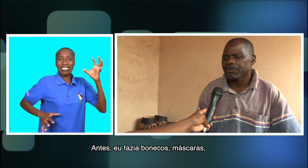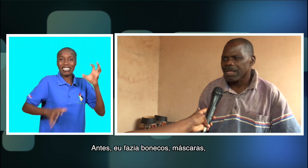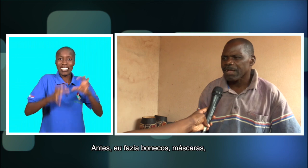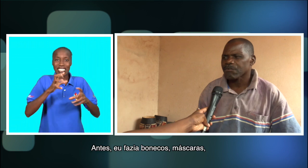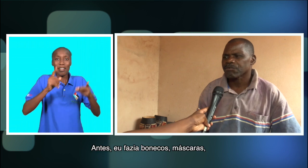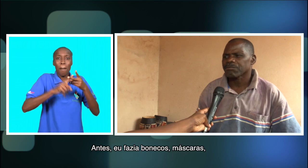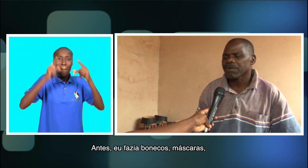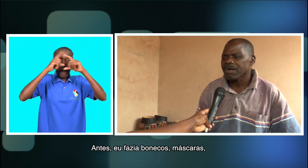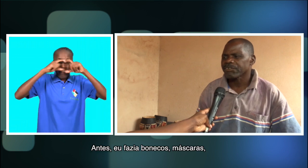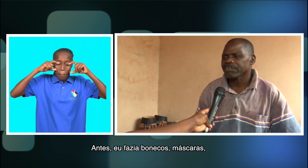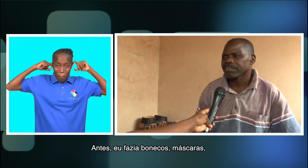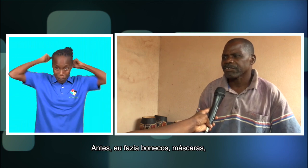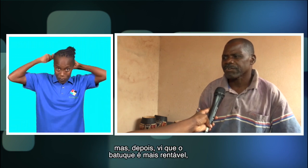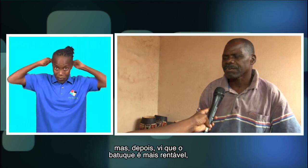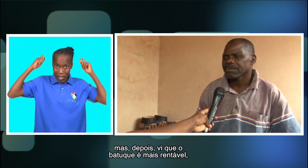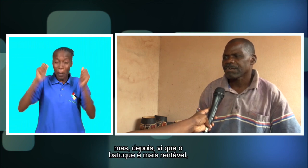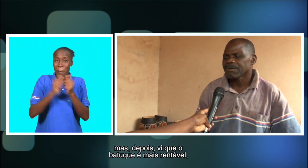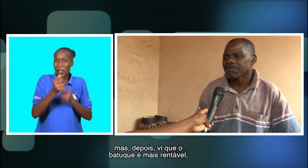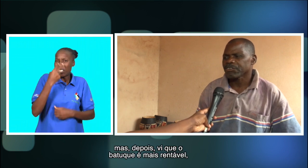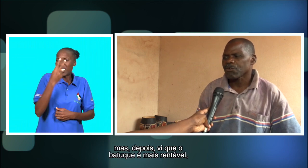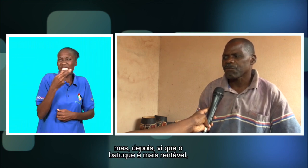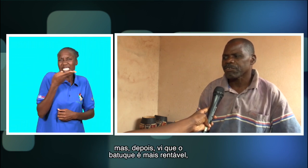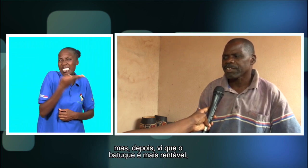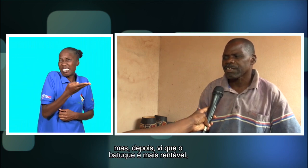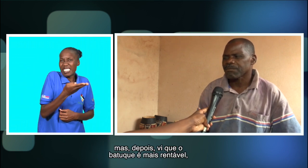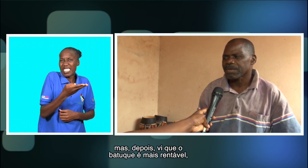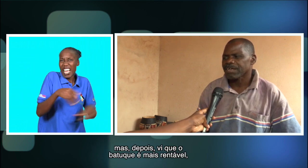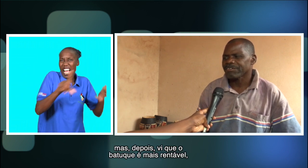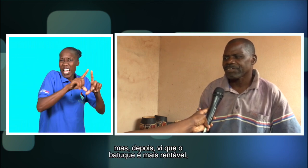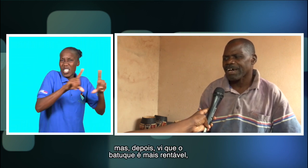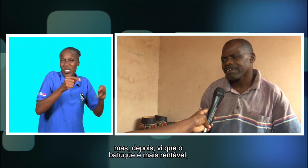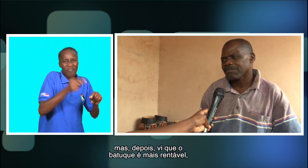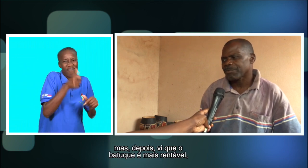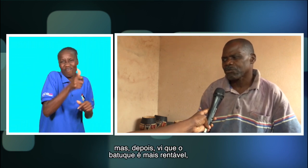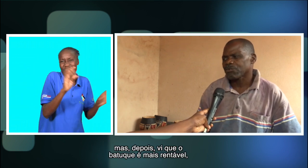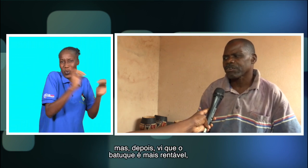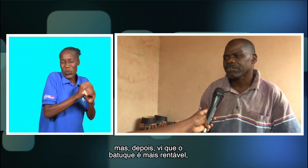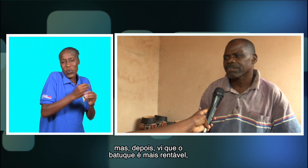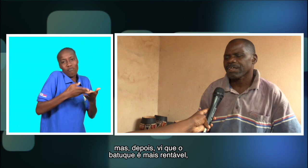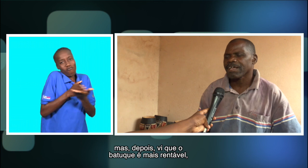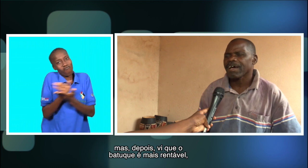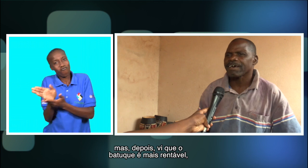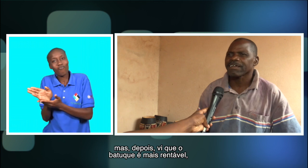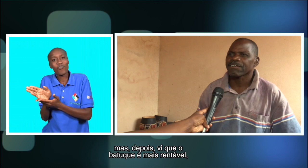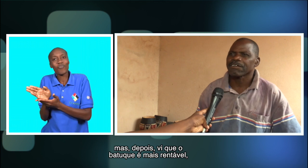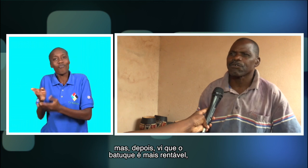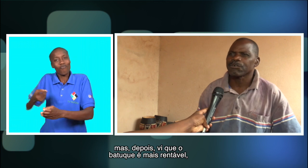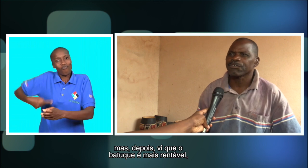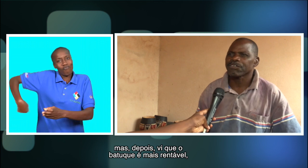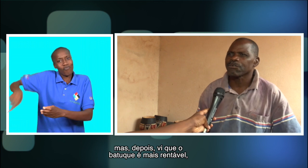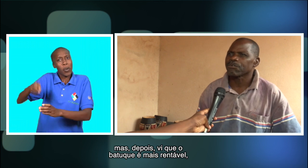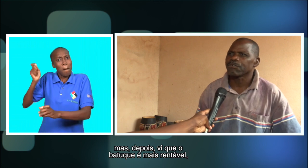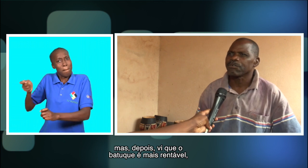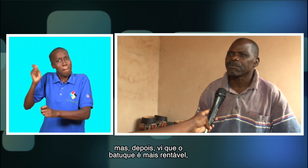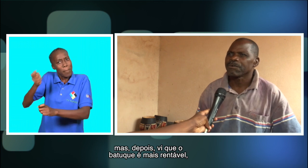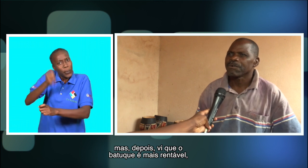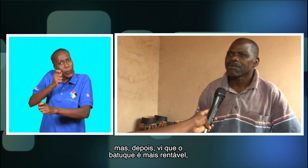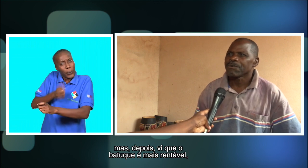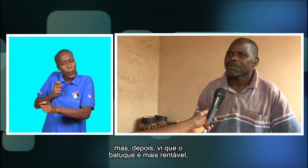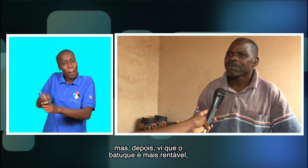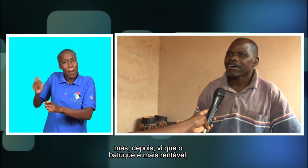batuque, as máscaras, mas, como eu digo bem, essa área batuque é a área que eu sempre